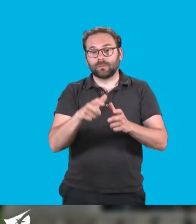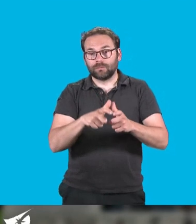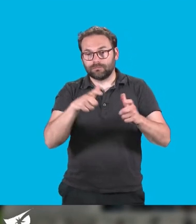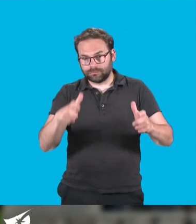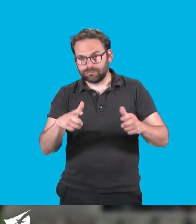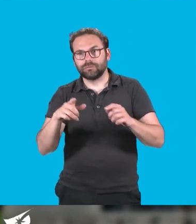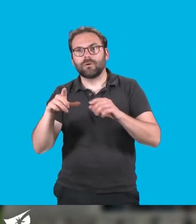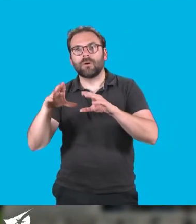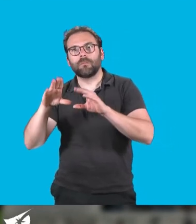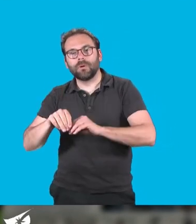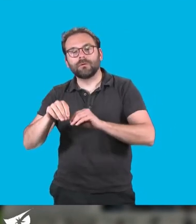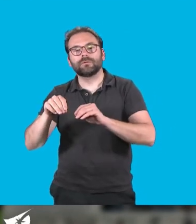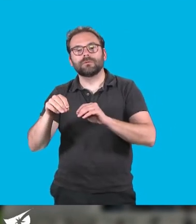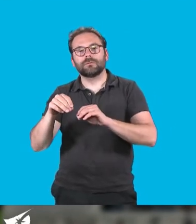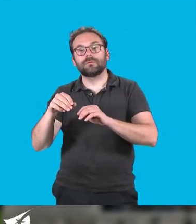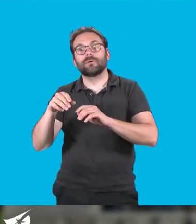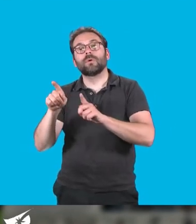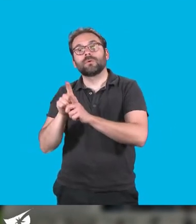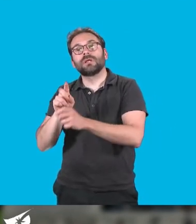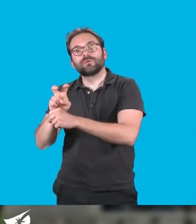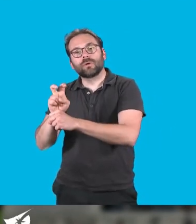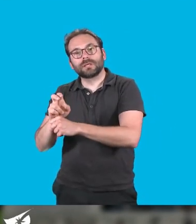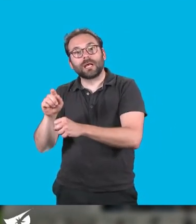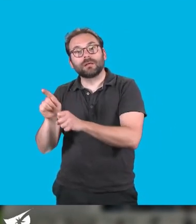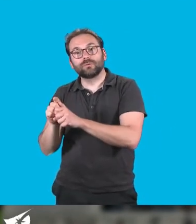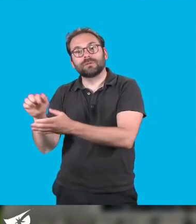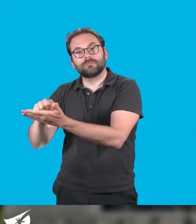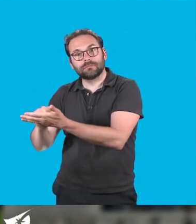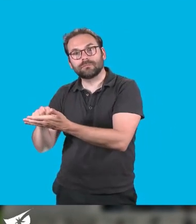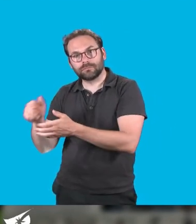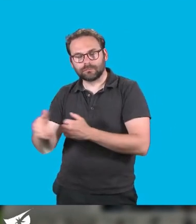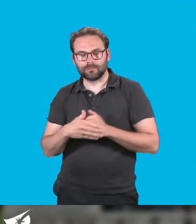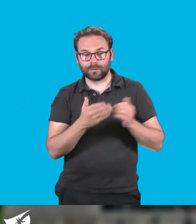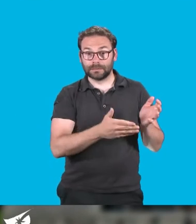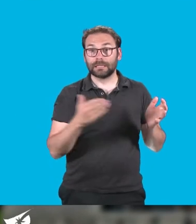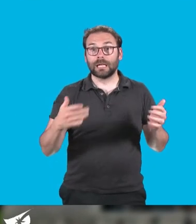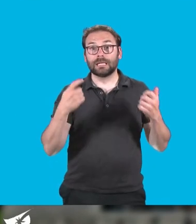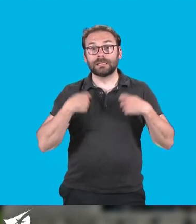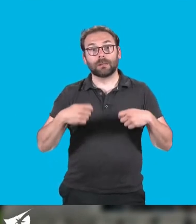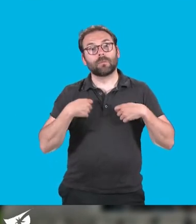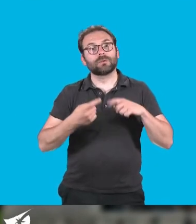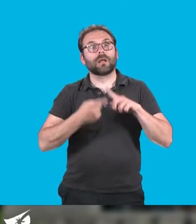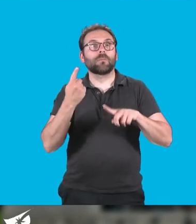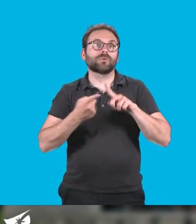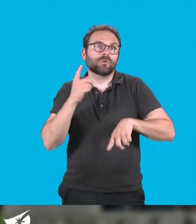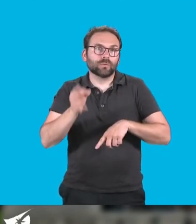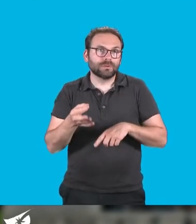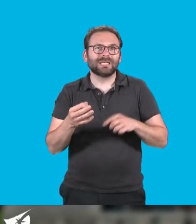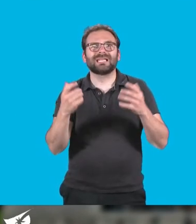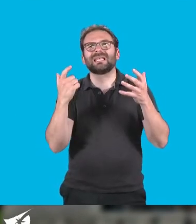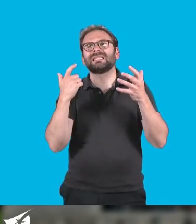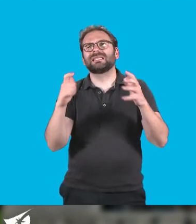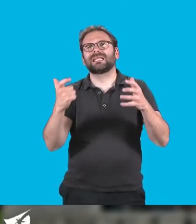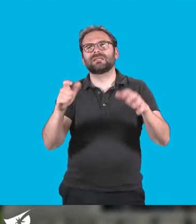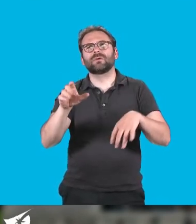ai évoqués, les bassins de stockage, également les stations d'épuration. Il s'agit de sommes évidemment très importantes pour près de 750